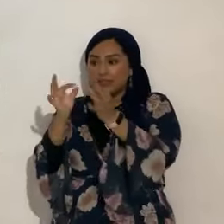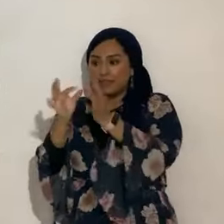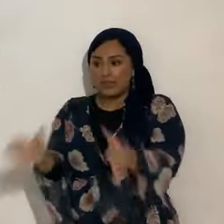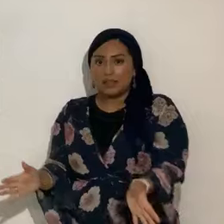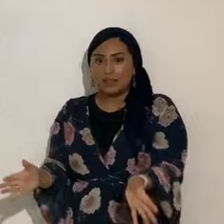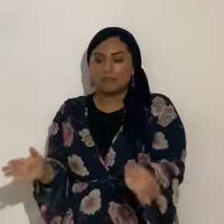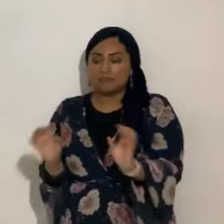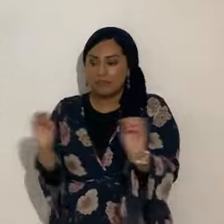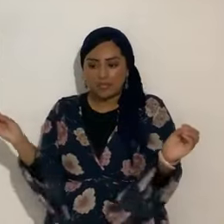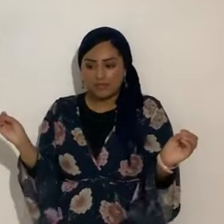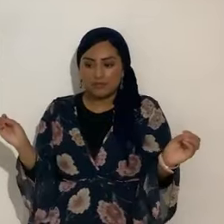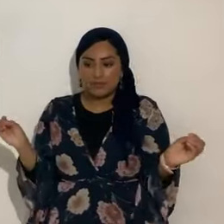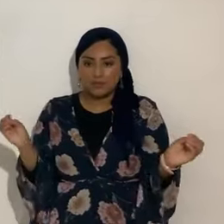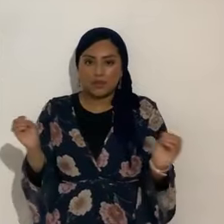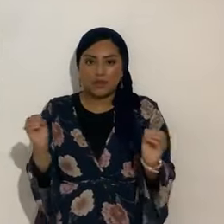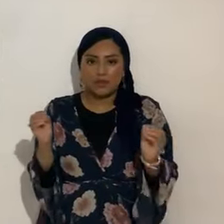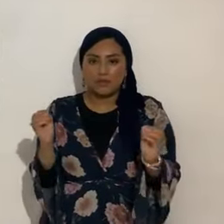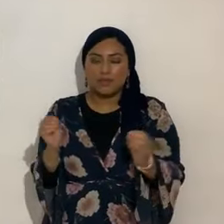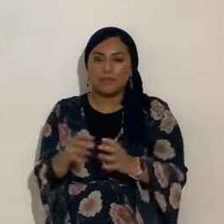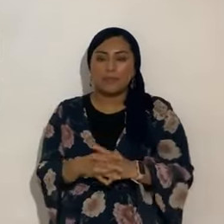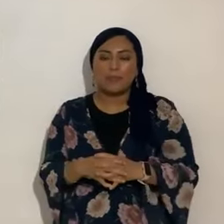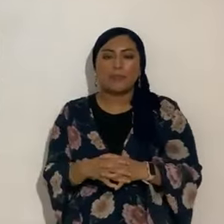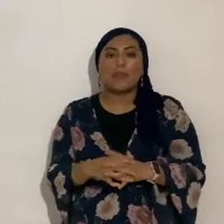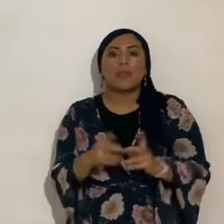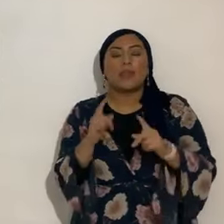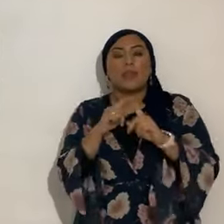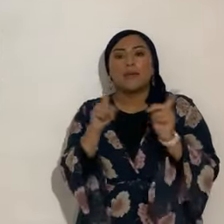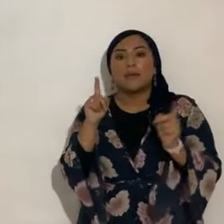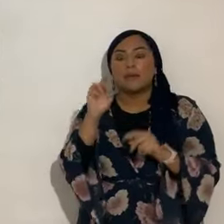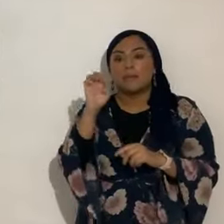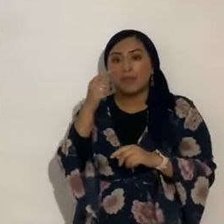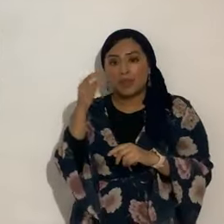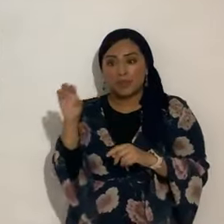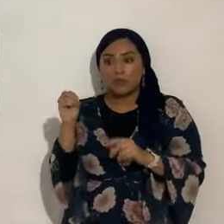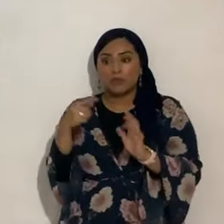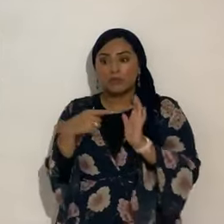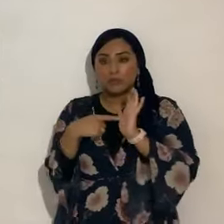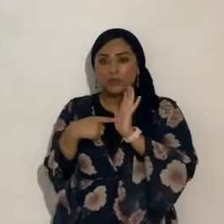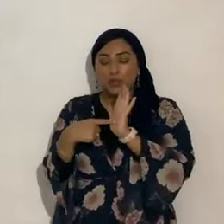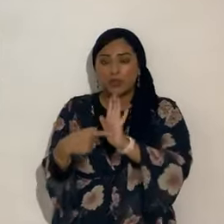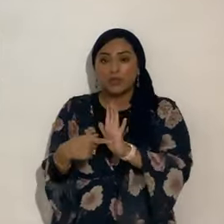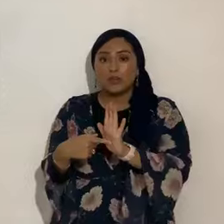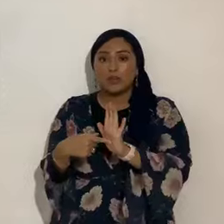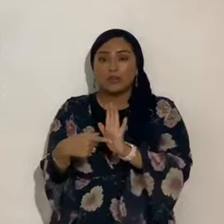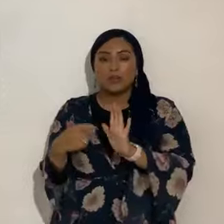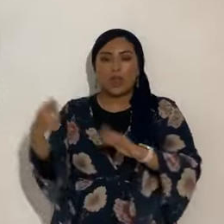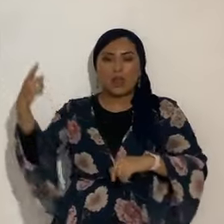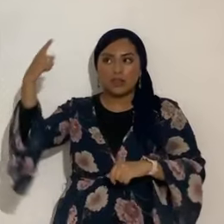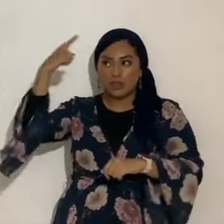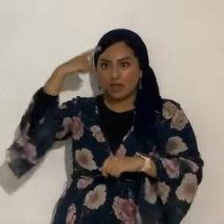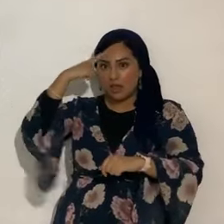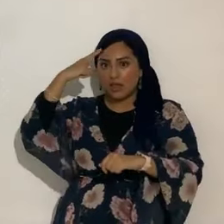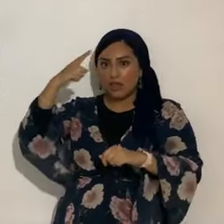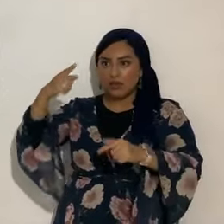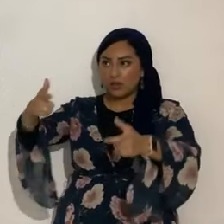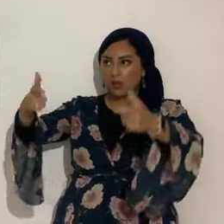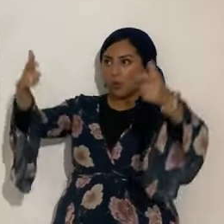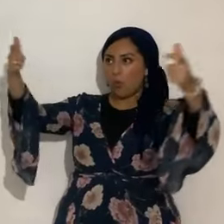o nada más bien. Pero el ego se manifiesta de tal forma que parece ser